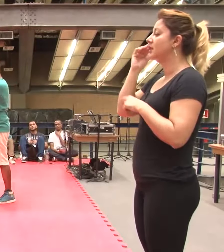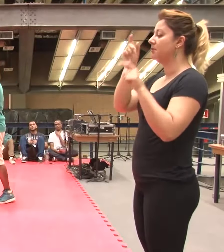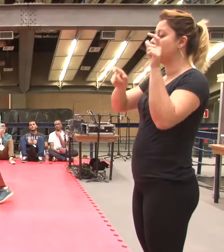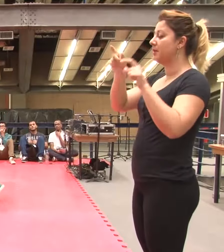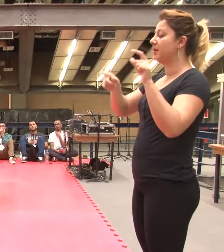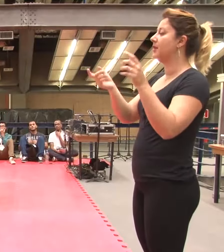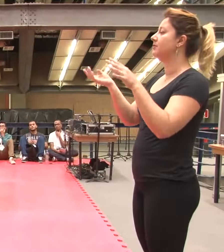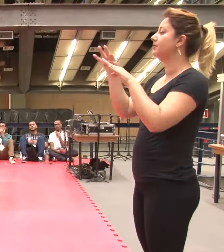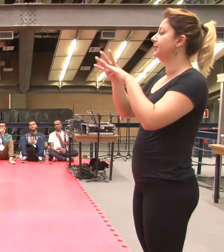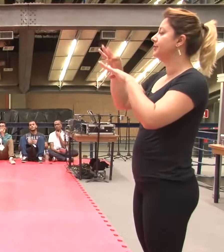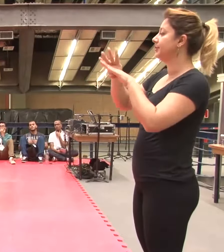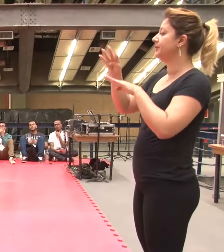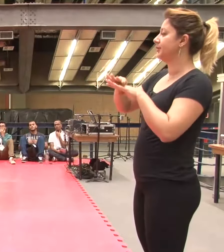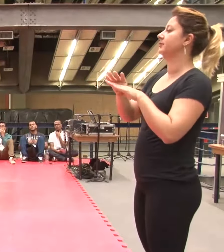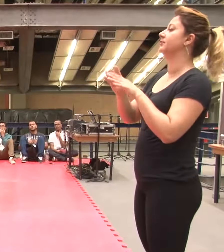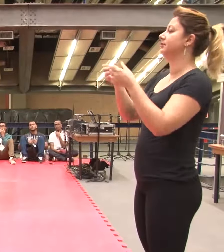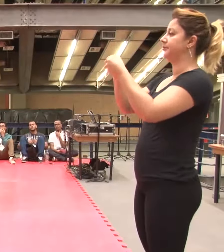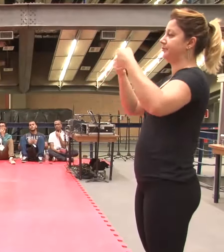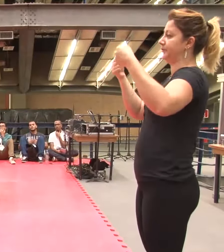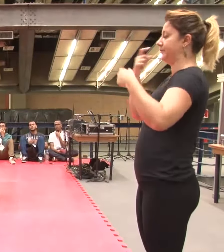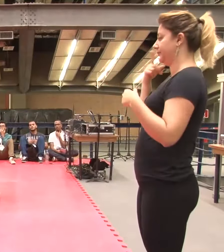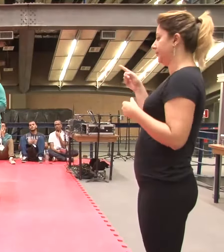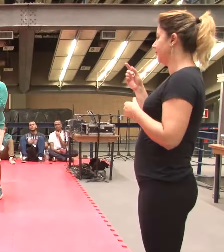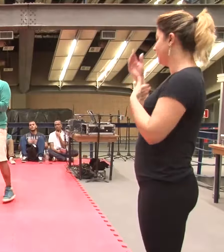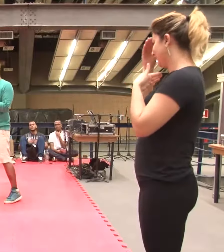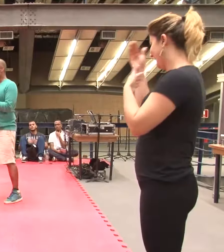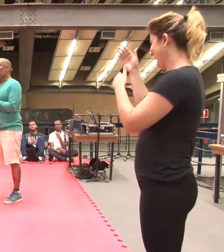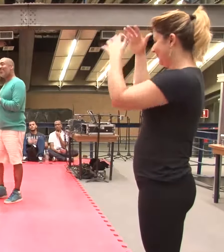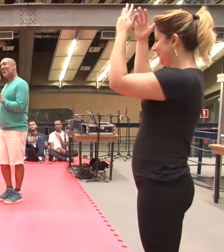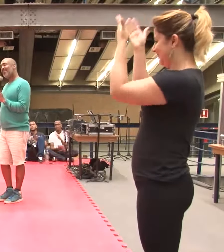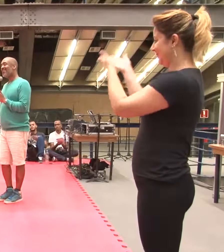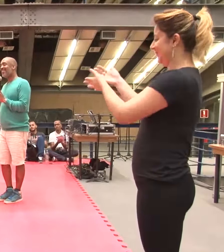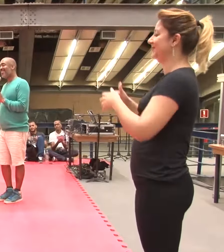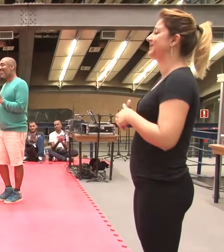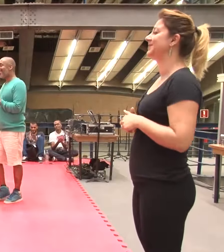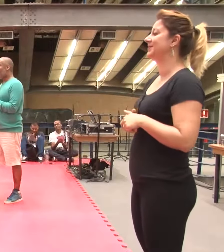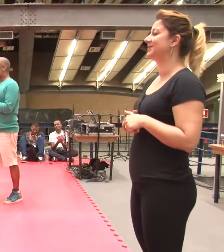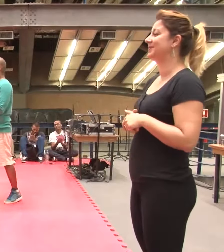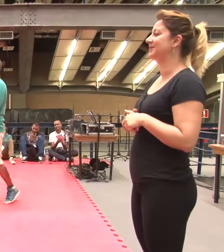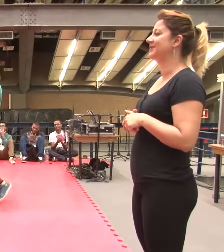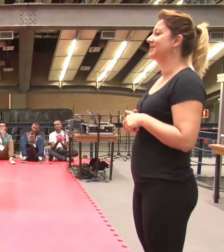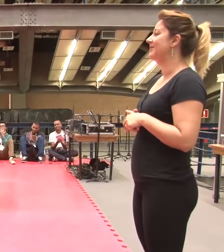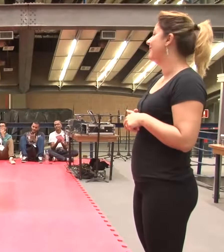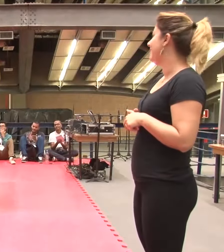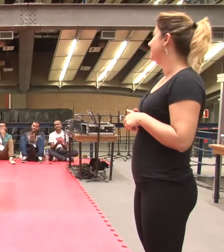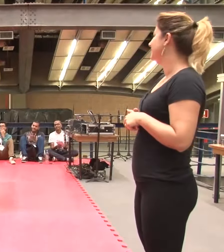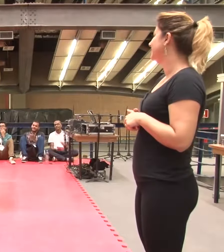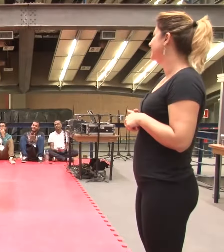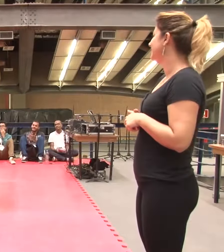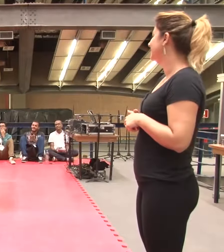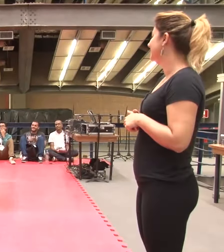outros elementos. Obrigado, Sérgio. Gente, uma salva de palmas para esse momento. Já está sem